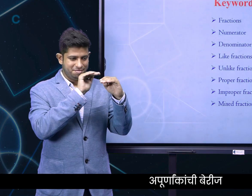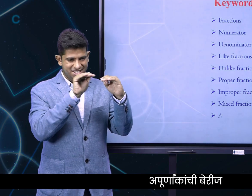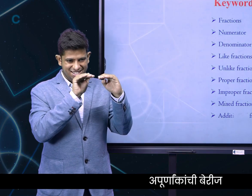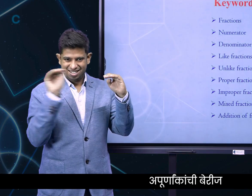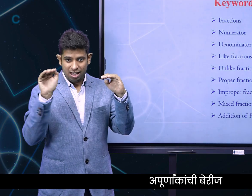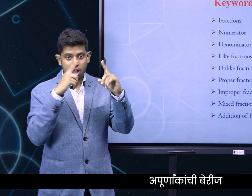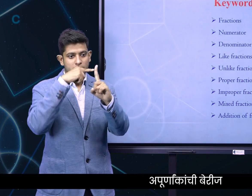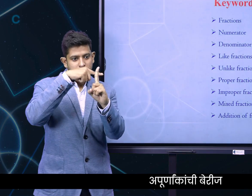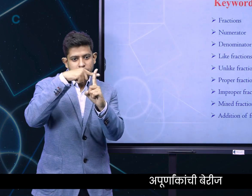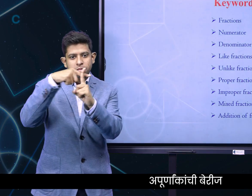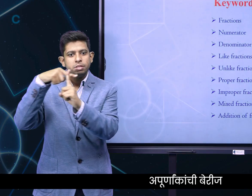अपूर्णांकांची बेरीज,